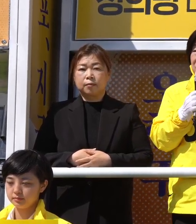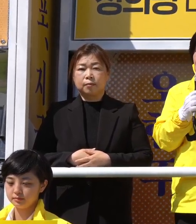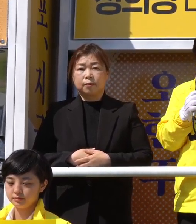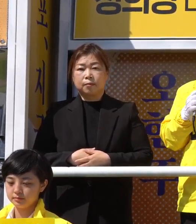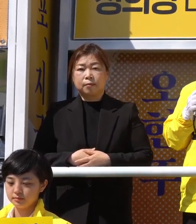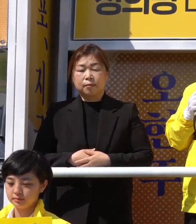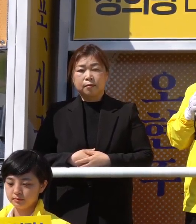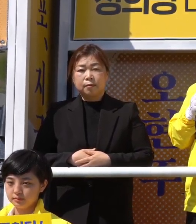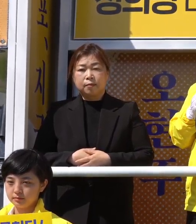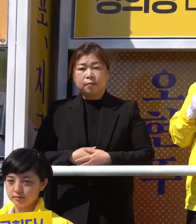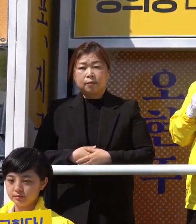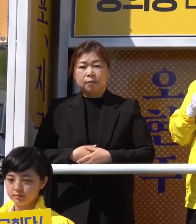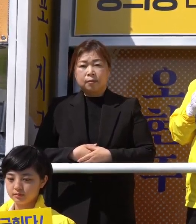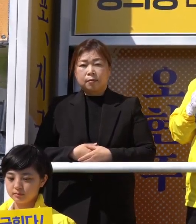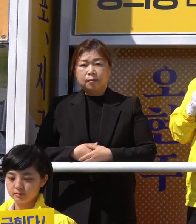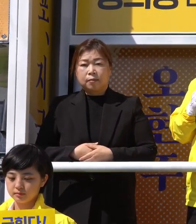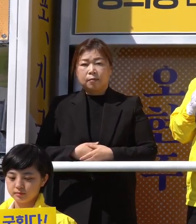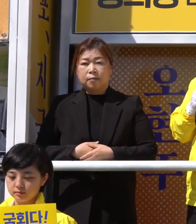저